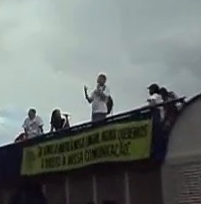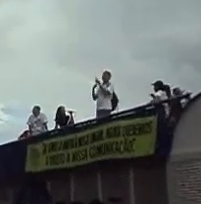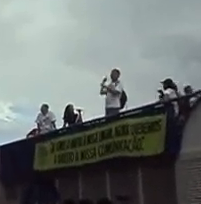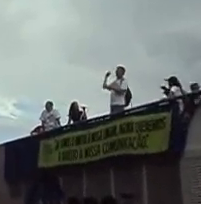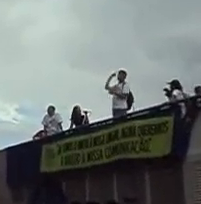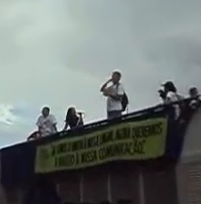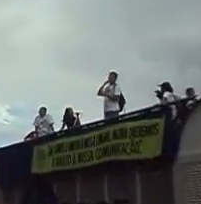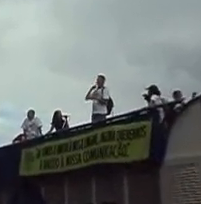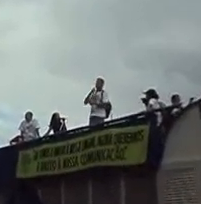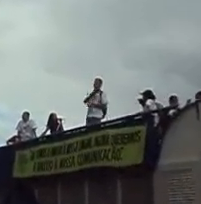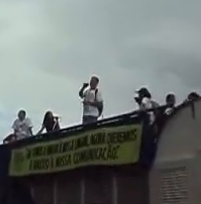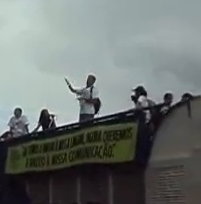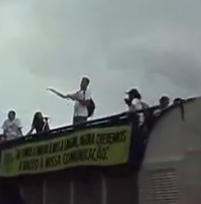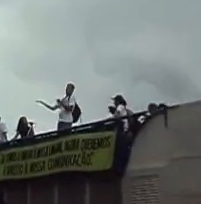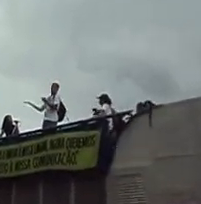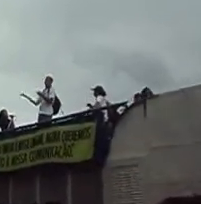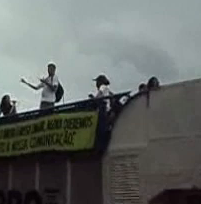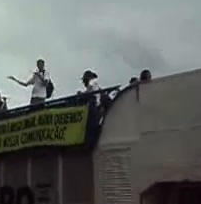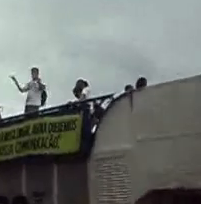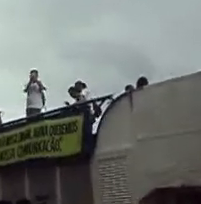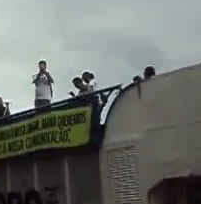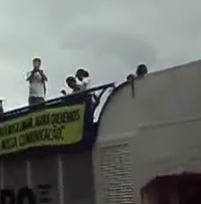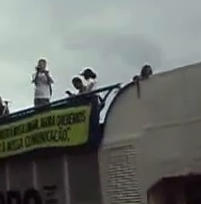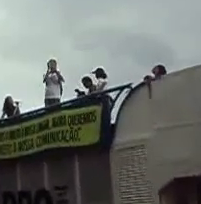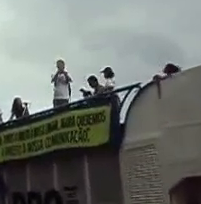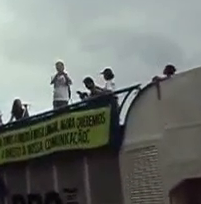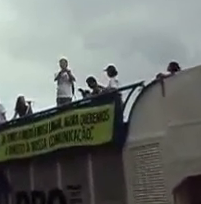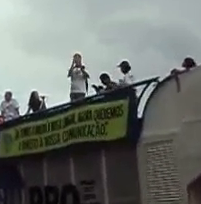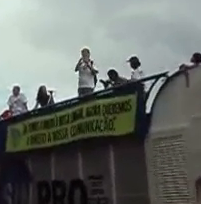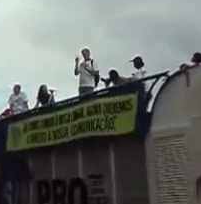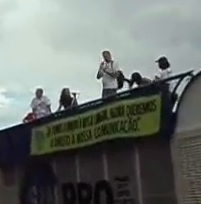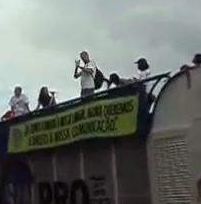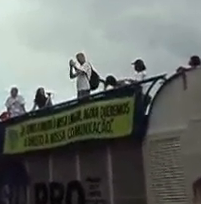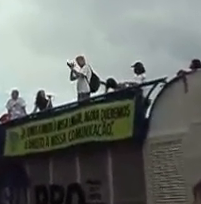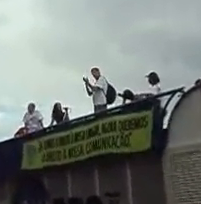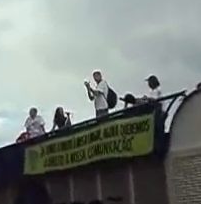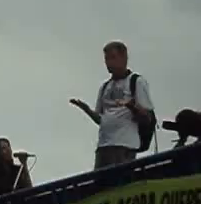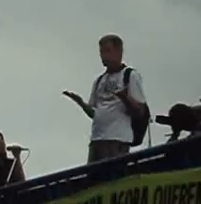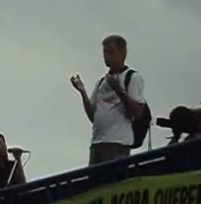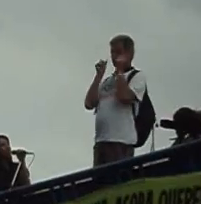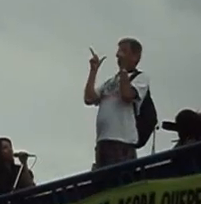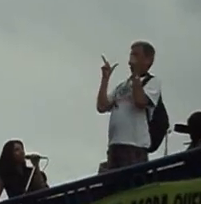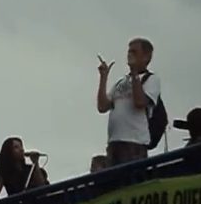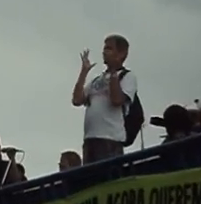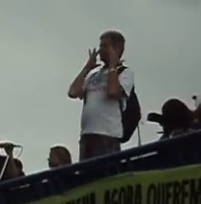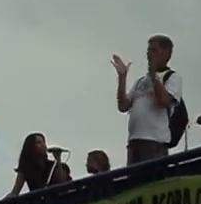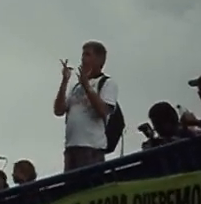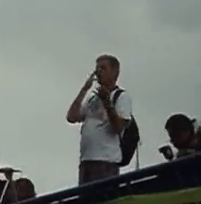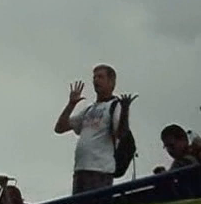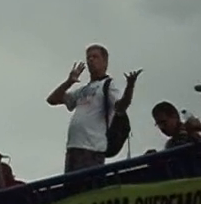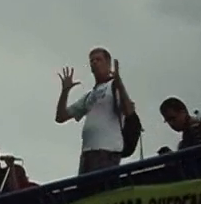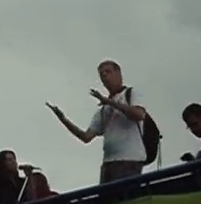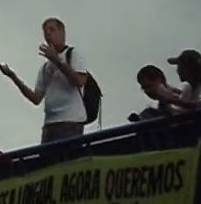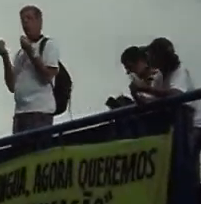a questão inclusiva, porque às vezes as pessoas têm dificuldade, têm dúvidas e querem que o surdo, como disse o Nelson